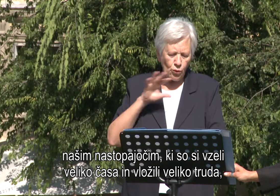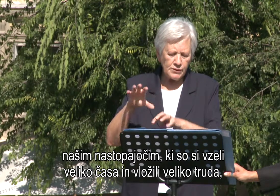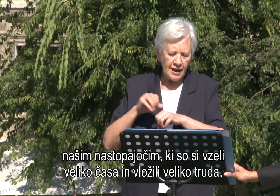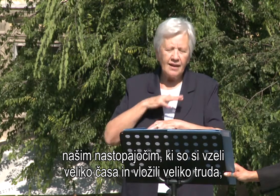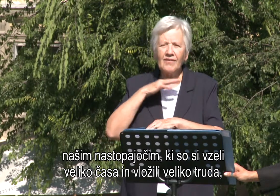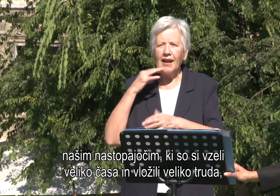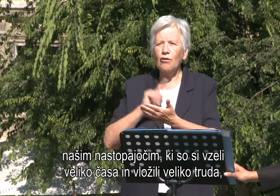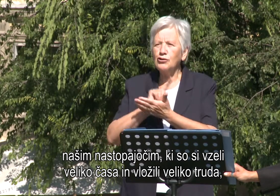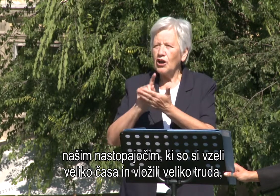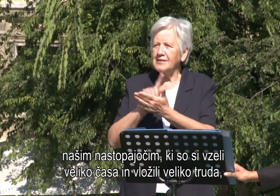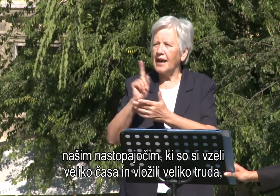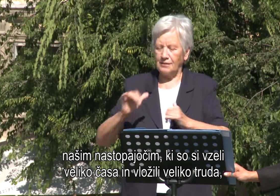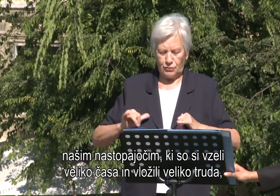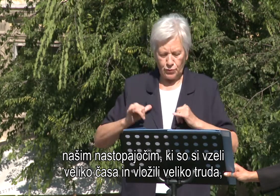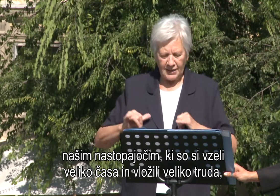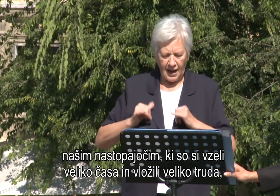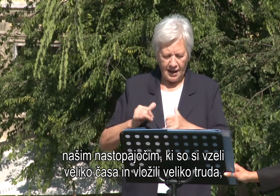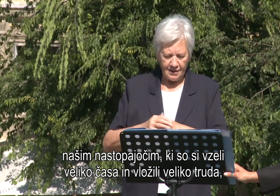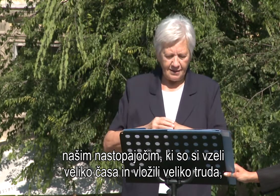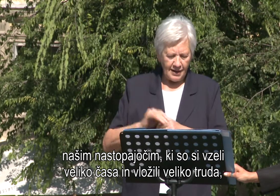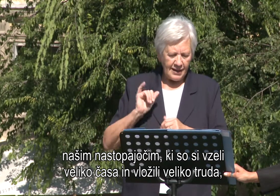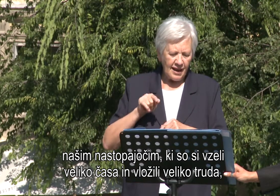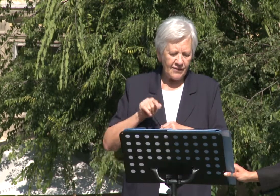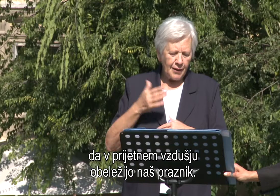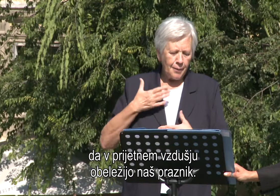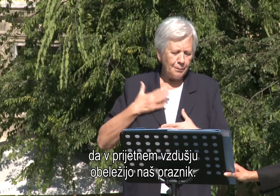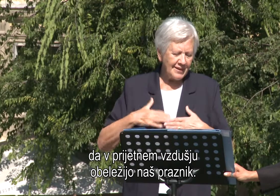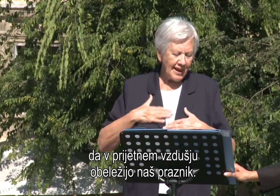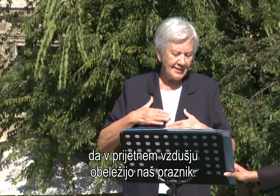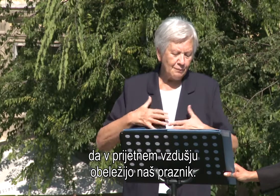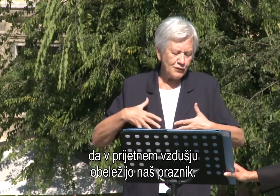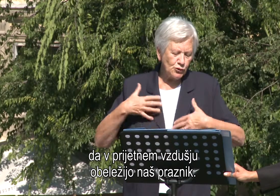ki so si vzeli veliko časa in truda, da v prijetnem vzdušju